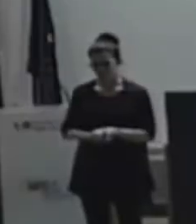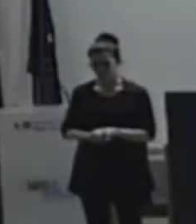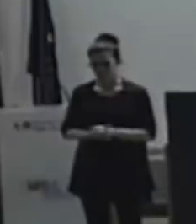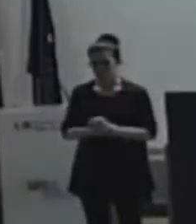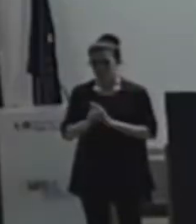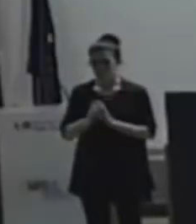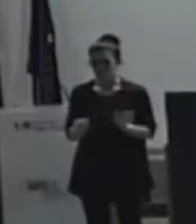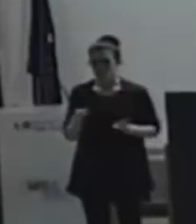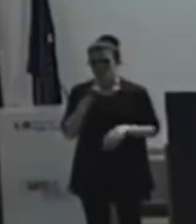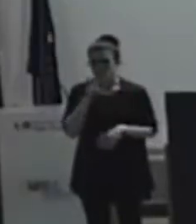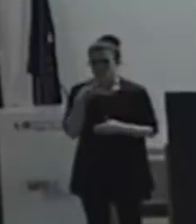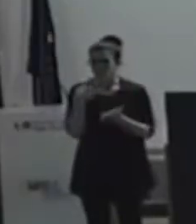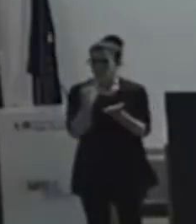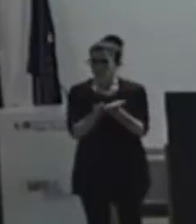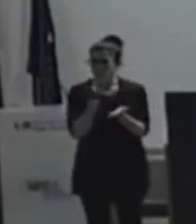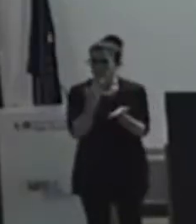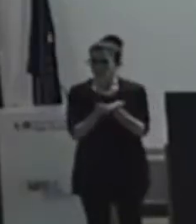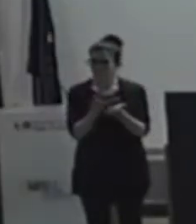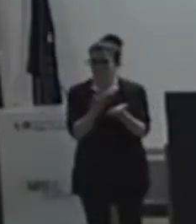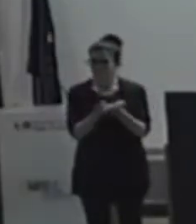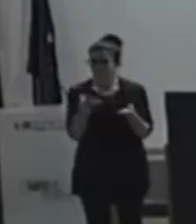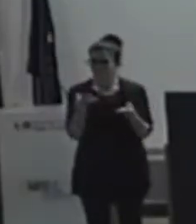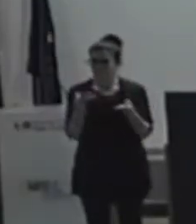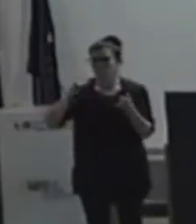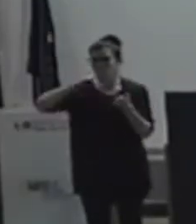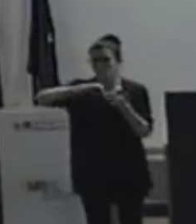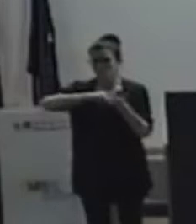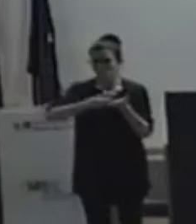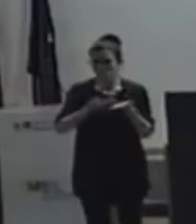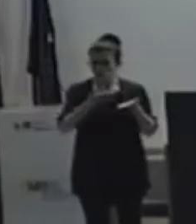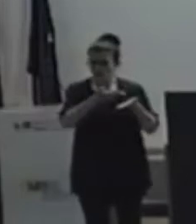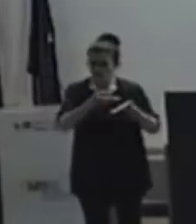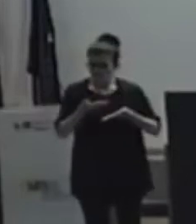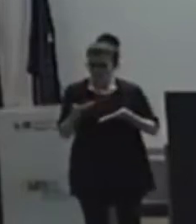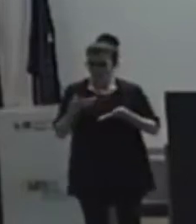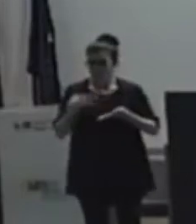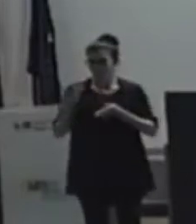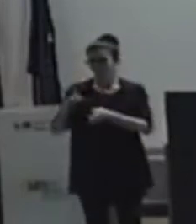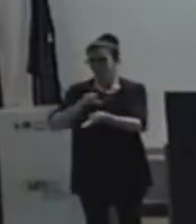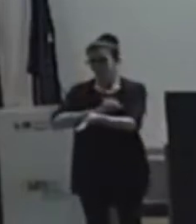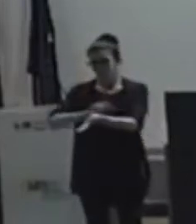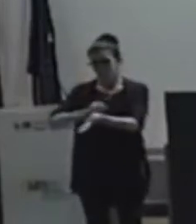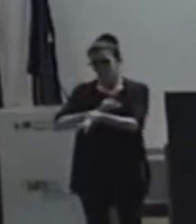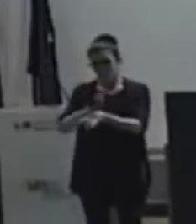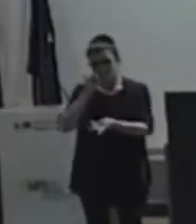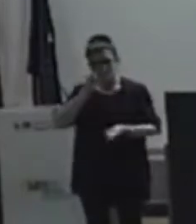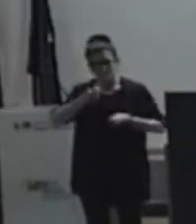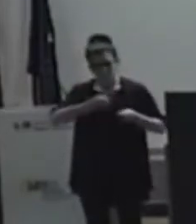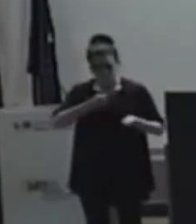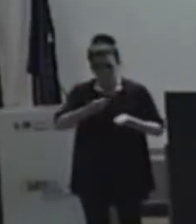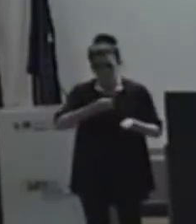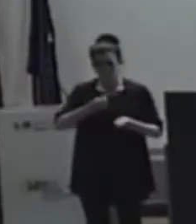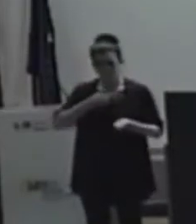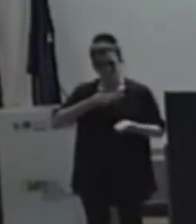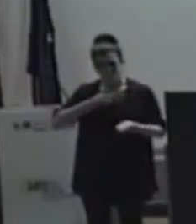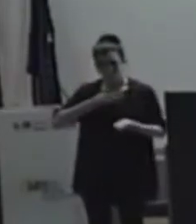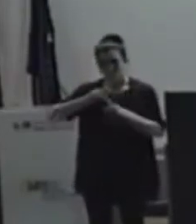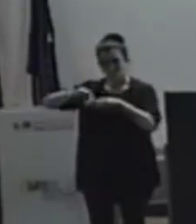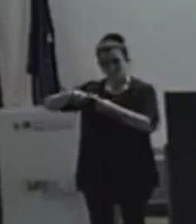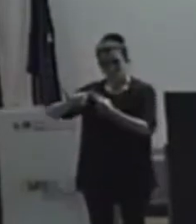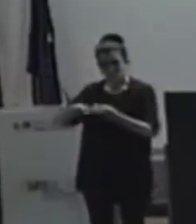ya estamos demostrando cómo las tecnologías nos están ayudando a manejar nuestra diabetes, la diabetes de nuestros familiares, de nuestros